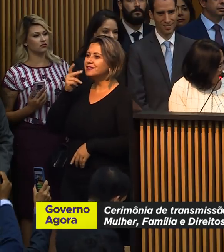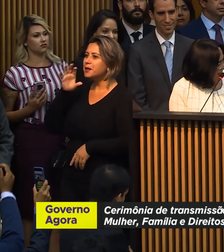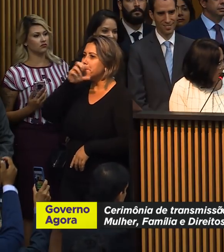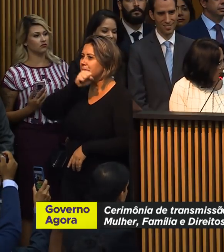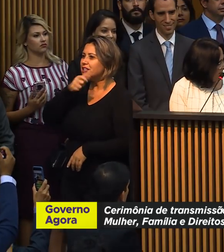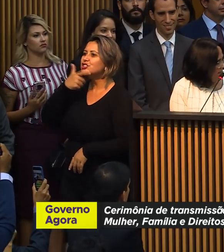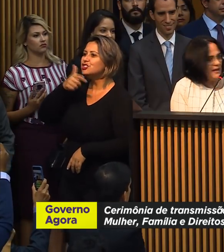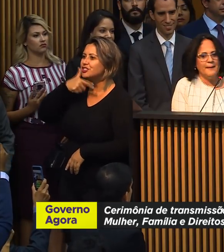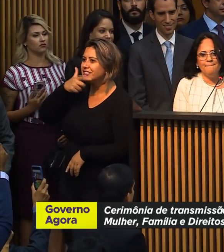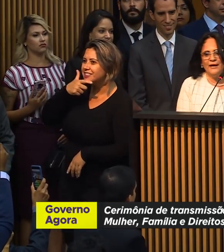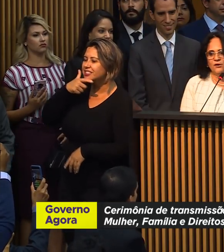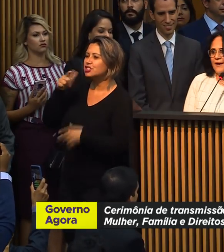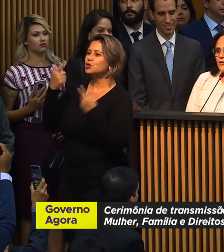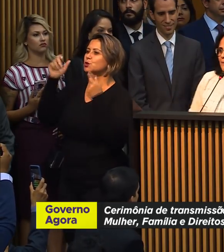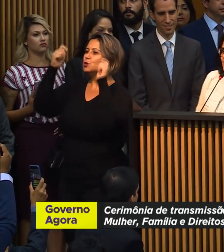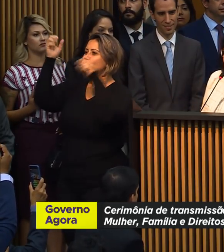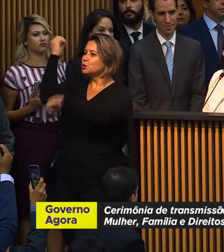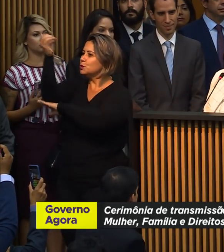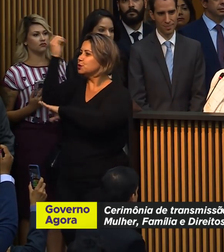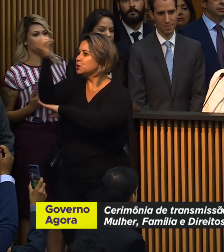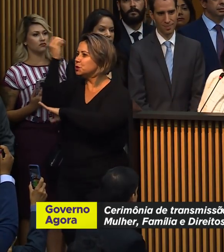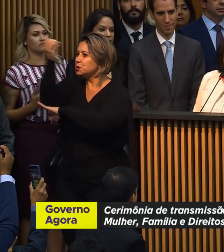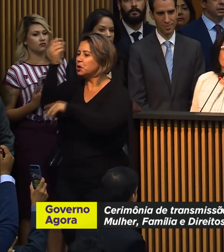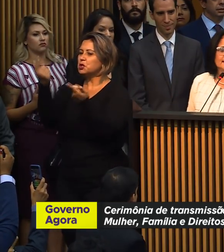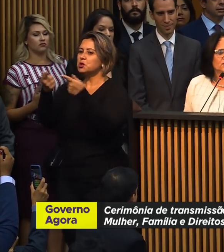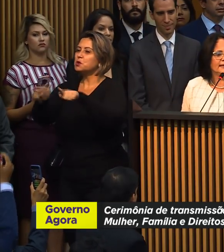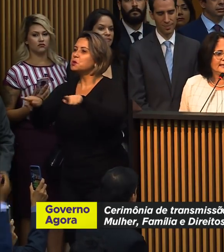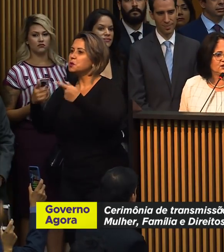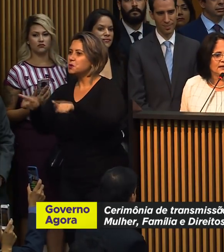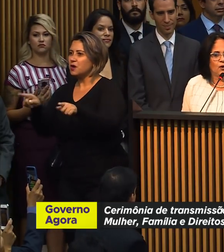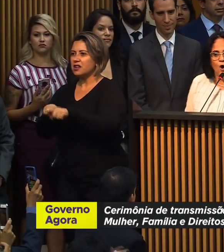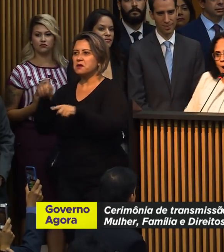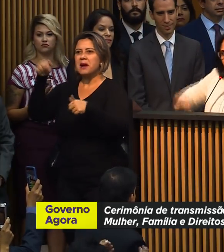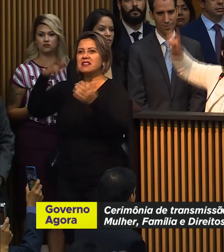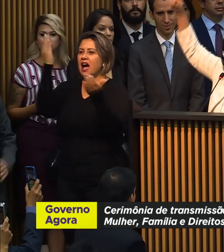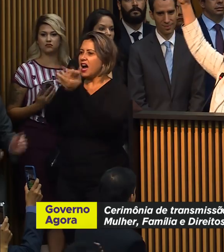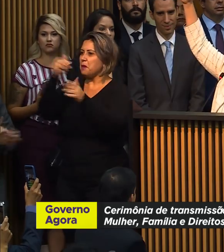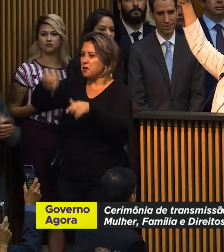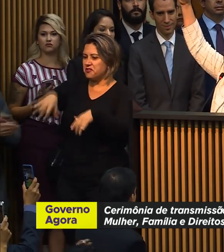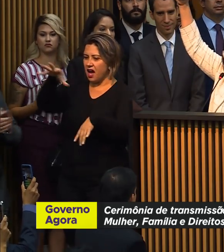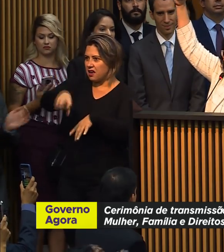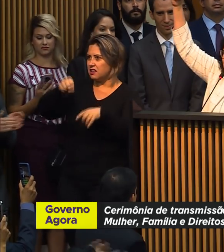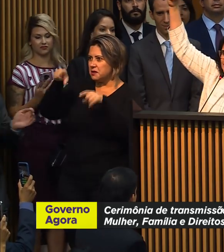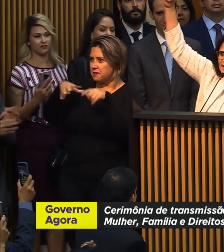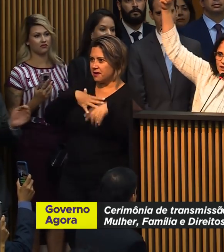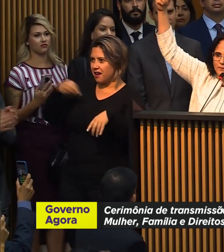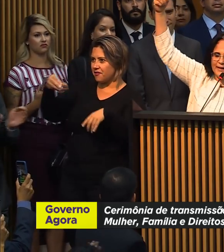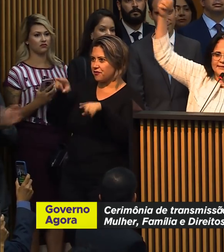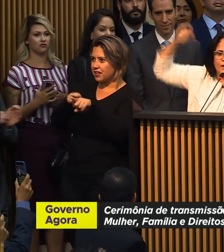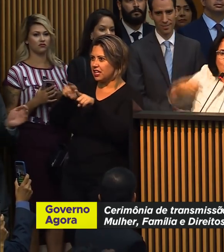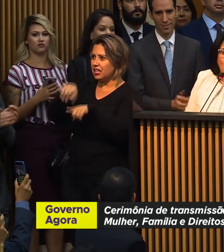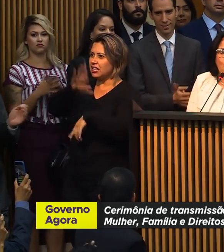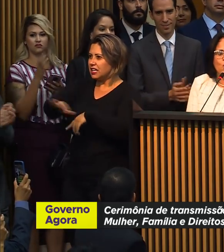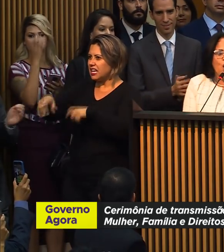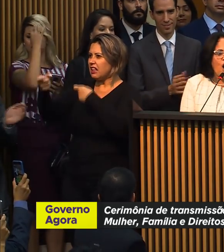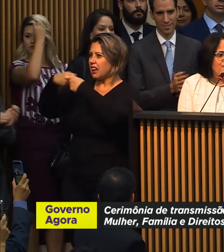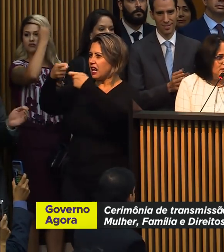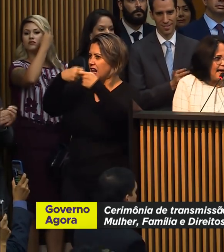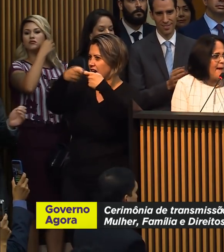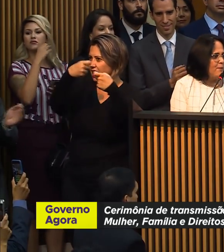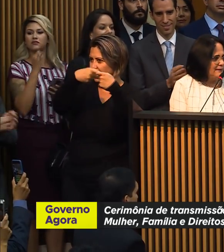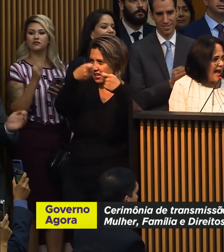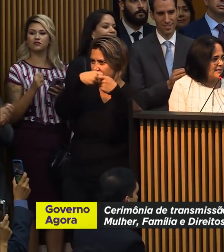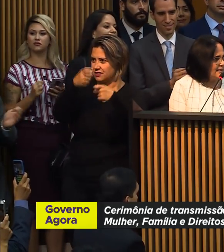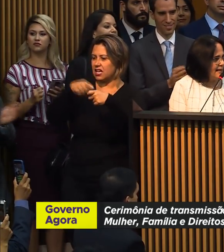comer churrasco, mas não venha no Brasil mais pegar crianças e adolescentes não, porque Bolsonaro é presidente do Brasil. Um